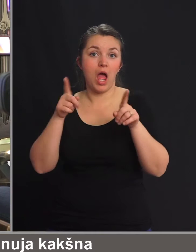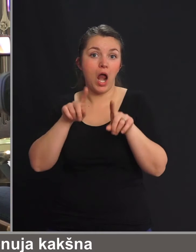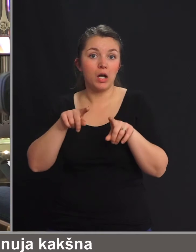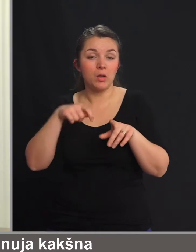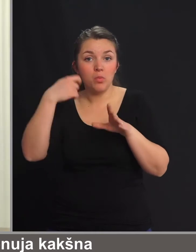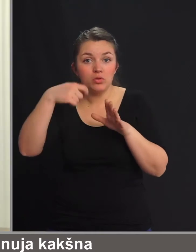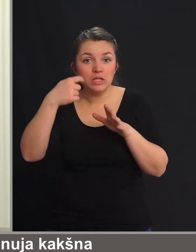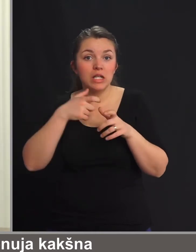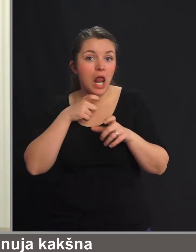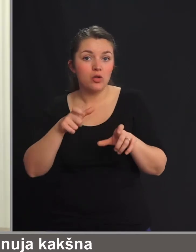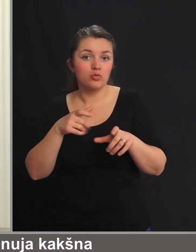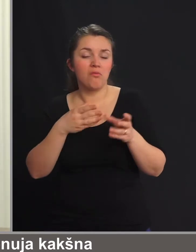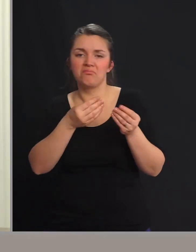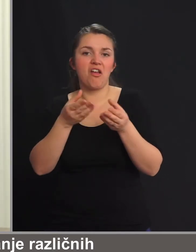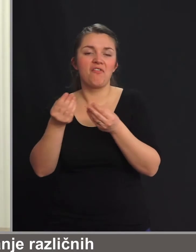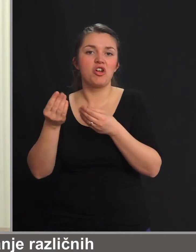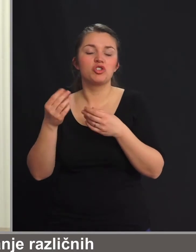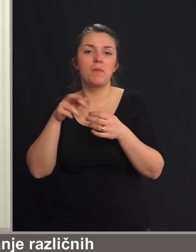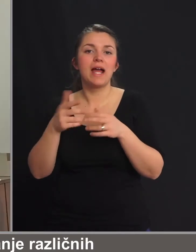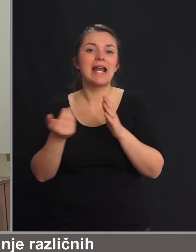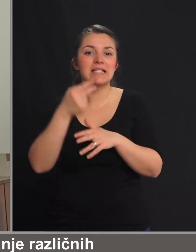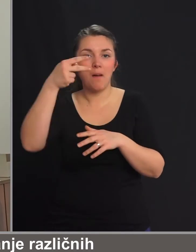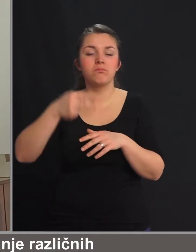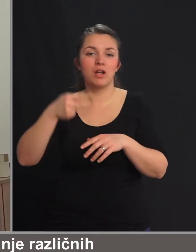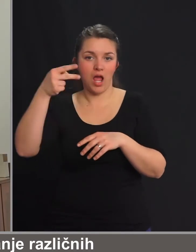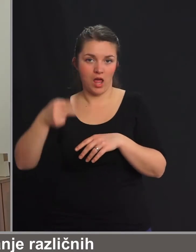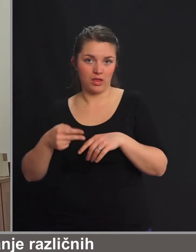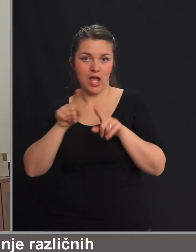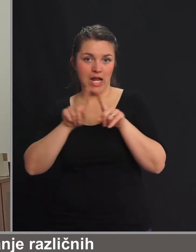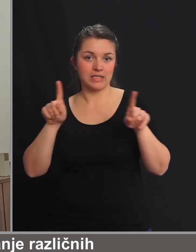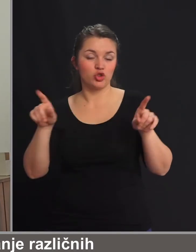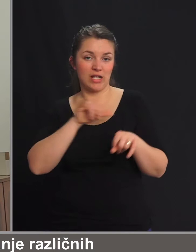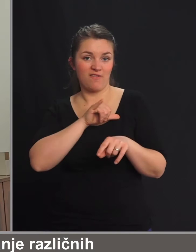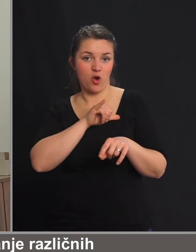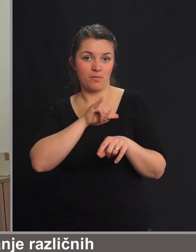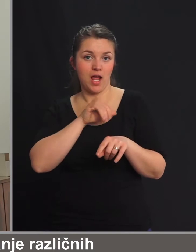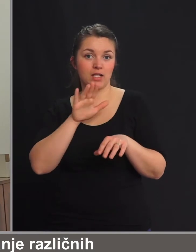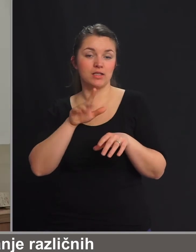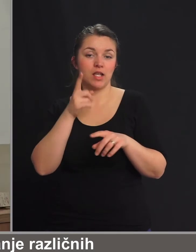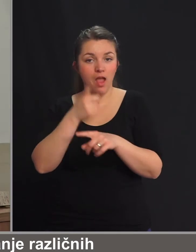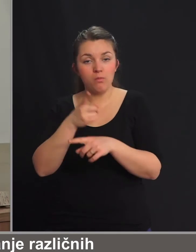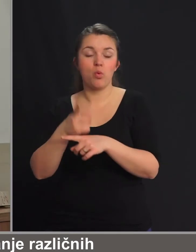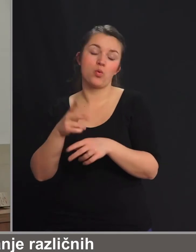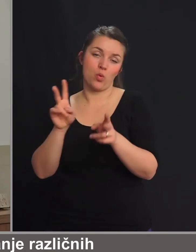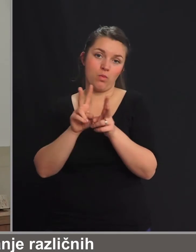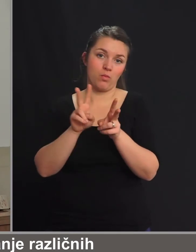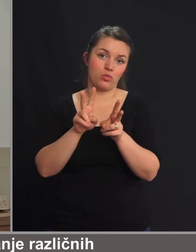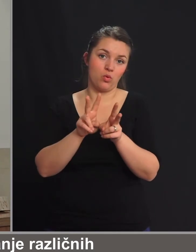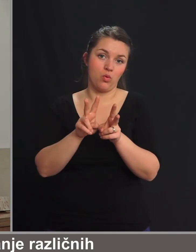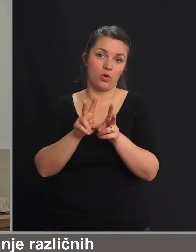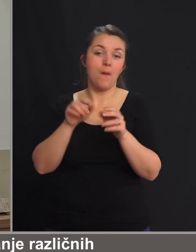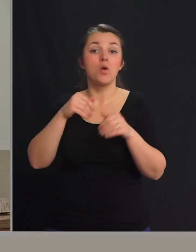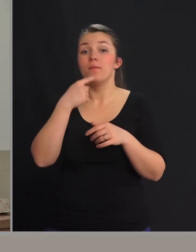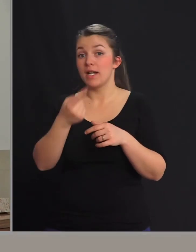pa posnetke glasu, tako da večinoma gre za branje različnih informacij, napotkov in